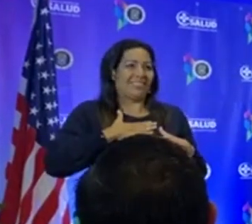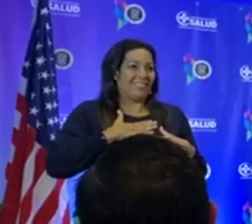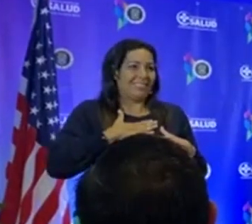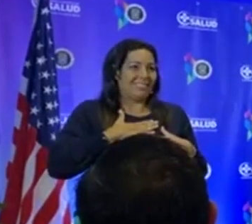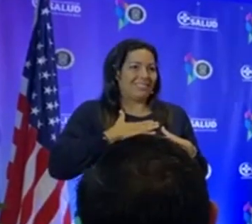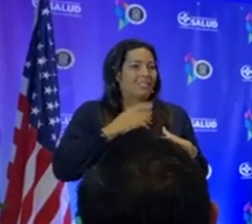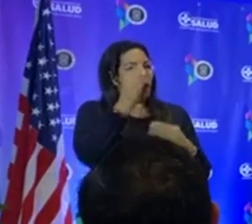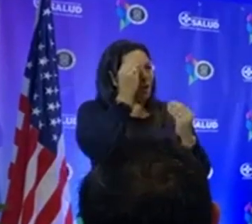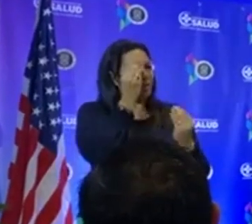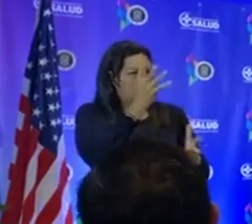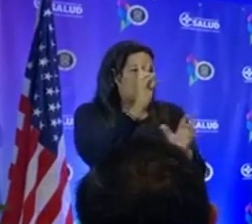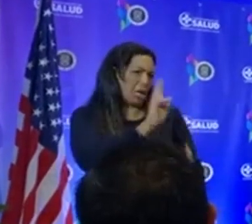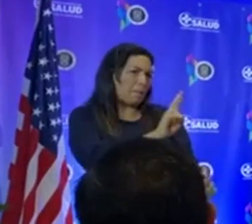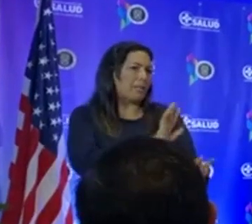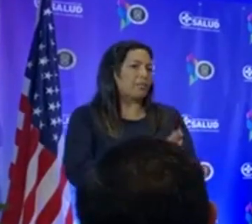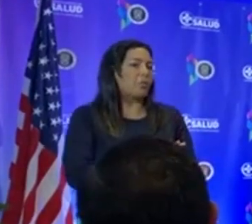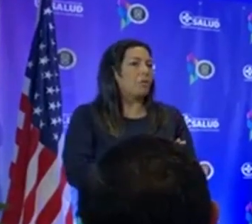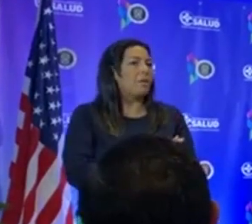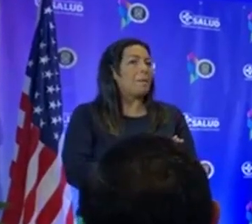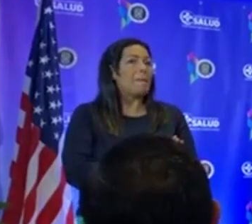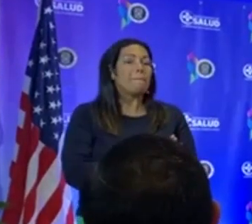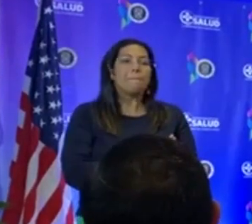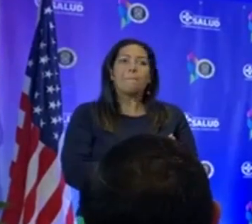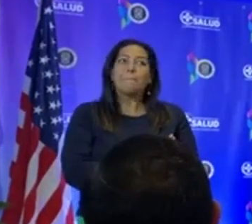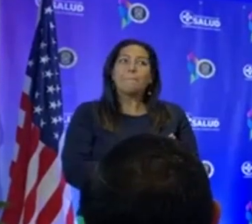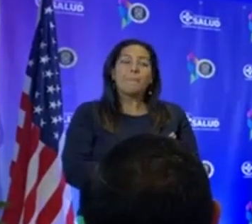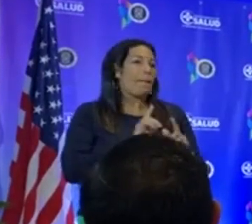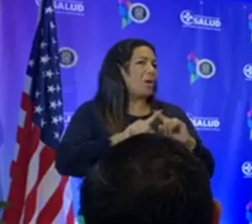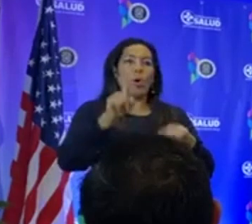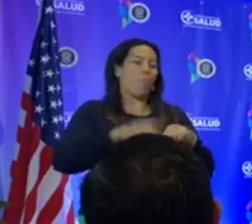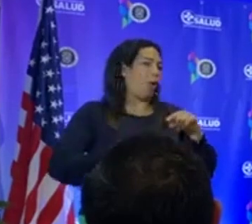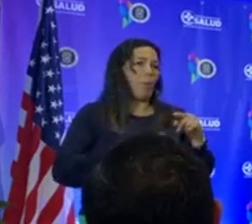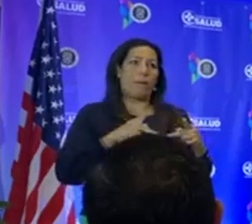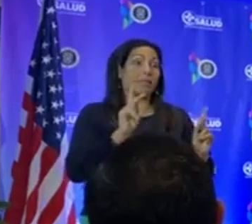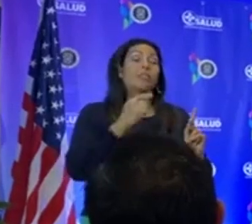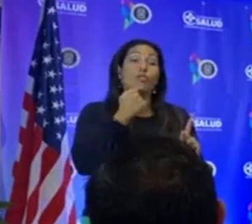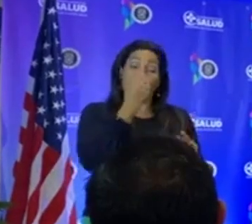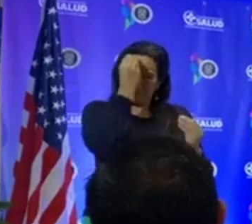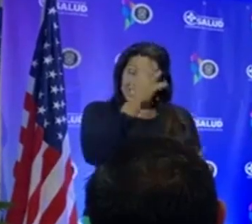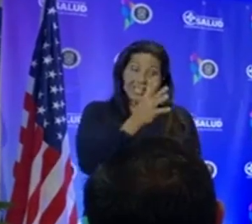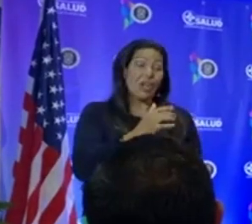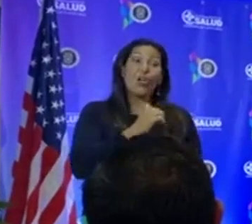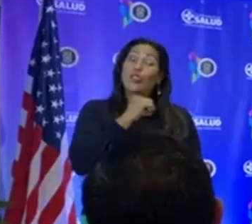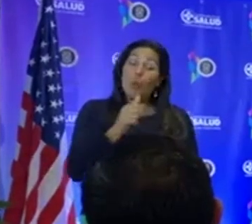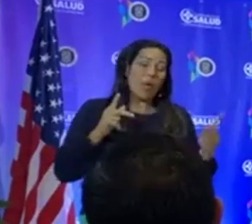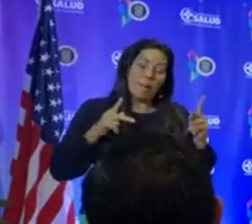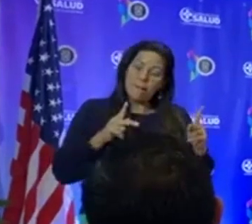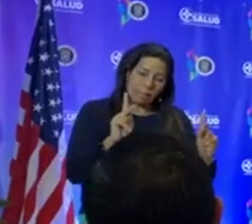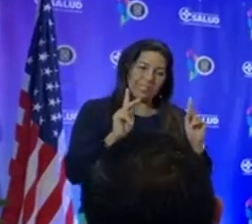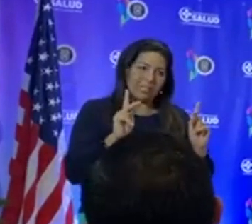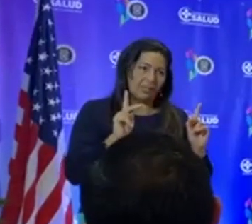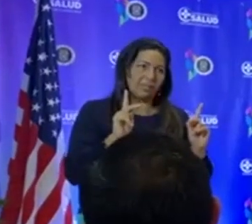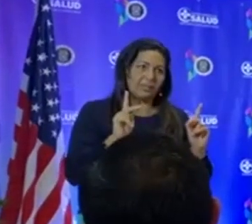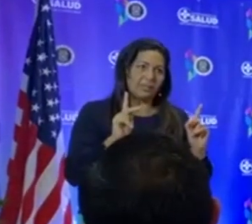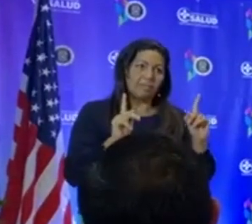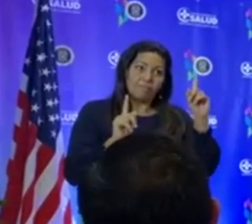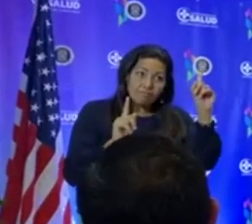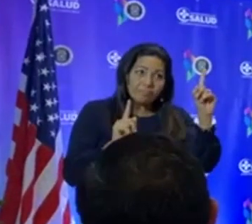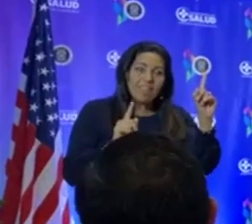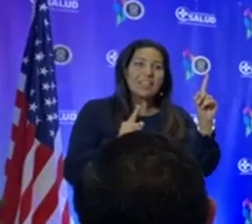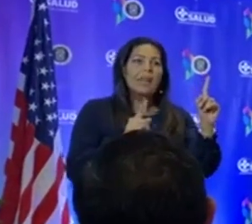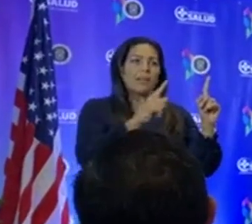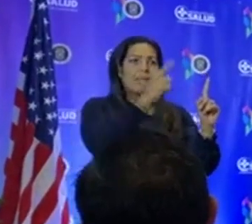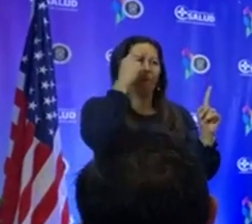no voy a permitir, y lo voy a decir de nuevo, no voy a permitir que se cuestione la integridad